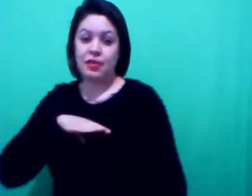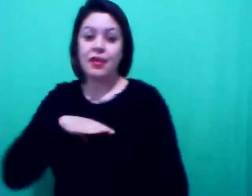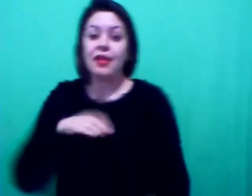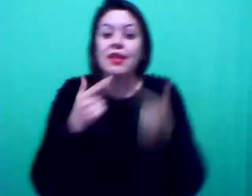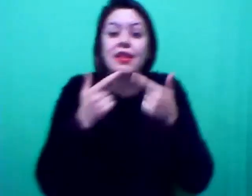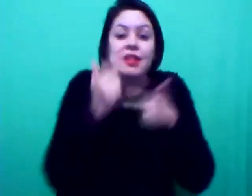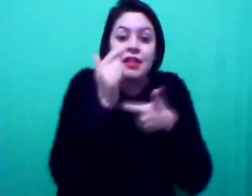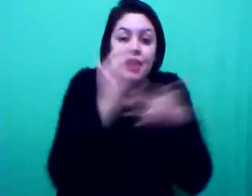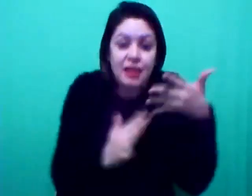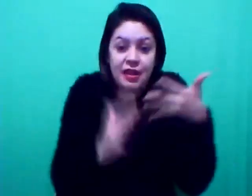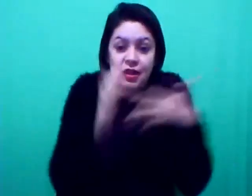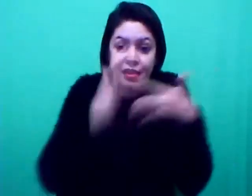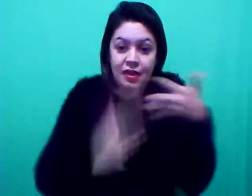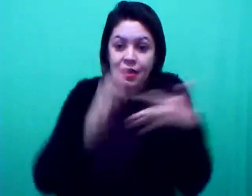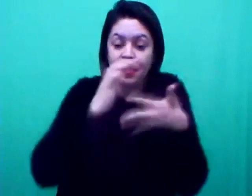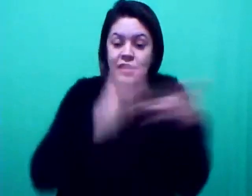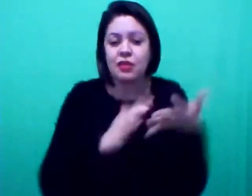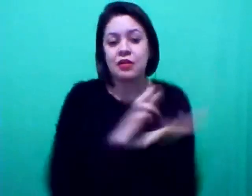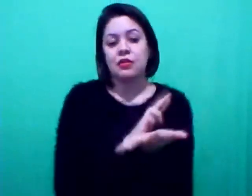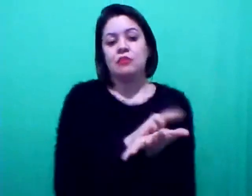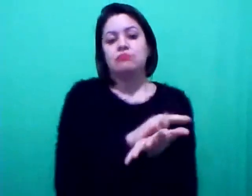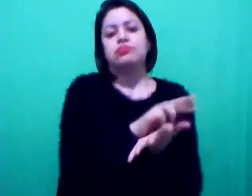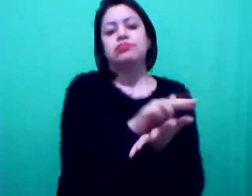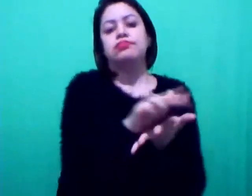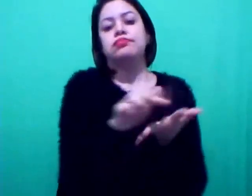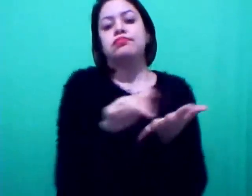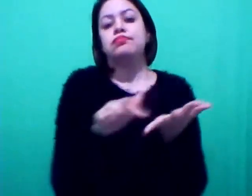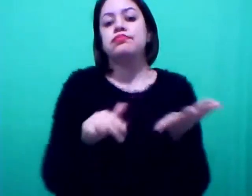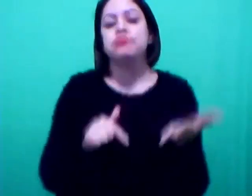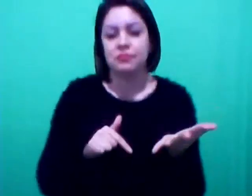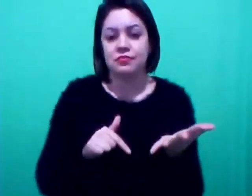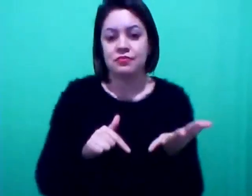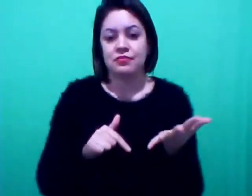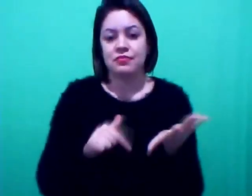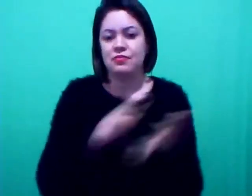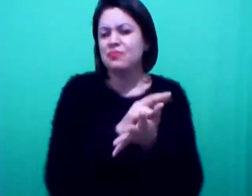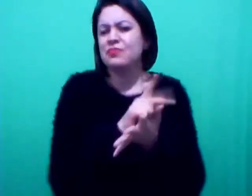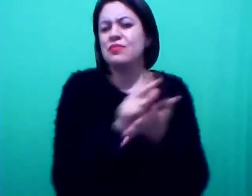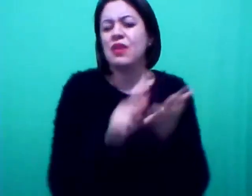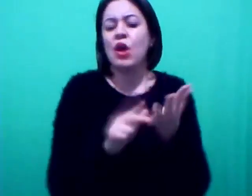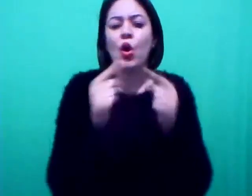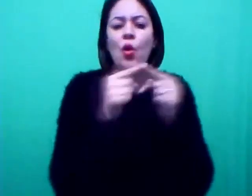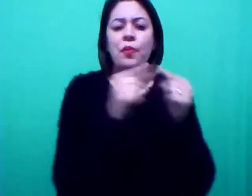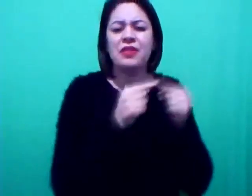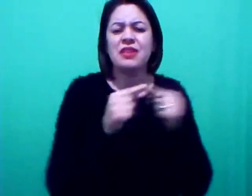No português, na Libras. Essa estrutura é totalmente diferente, tem a